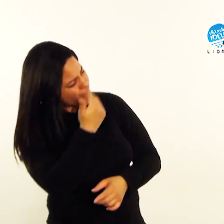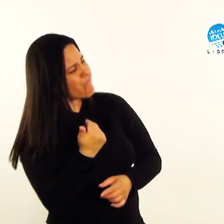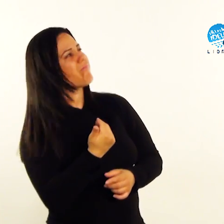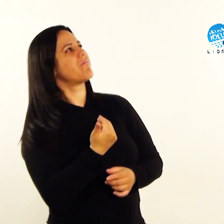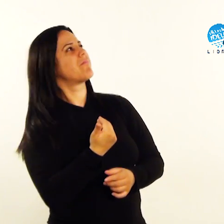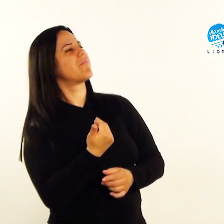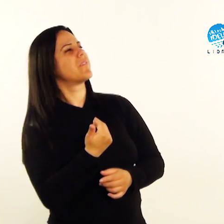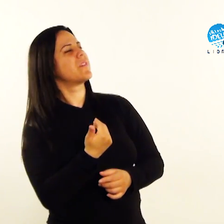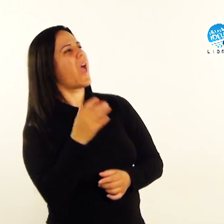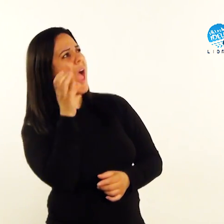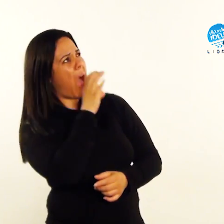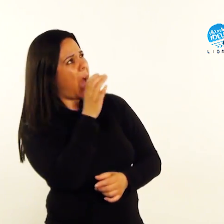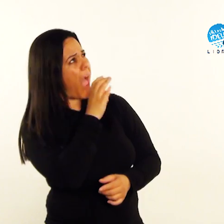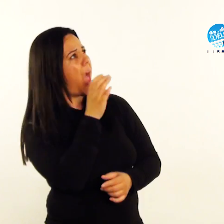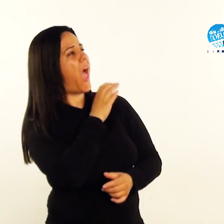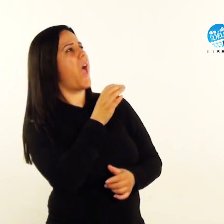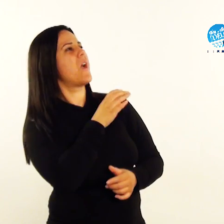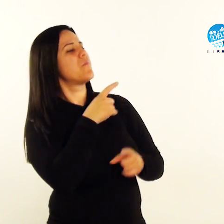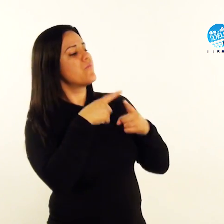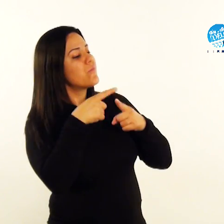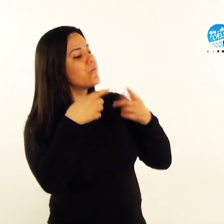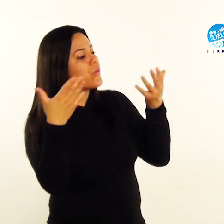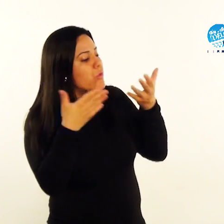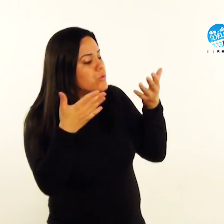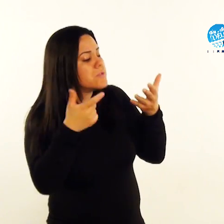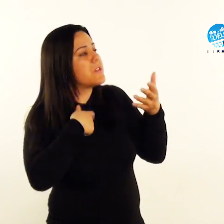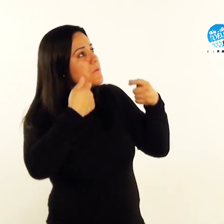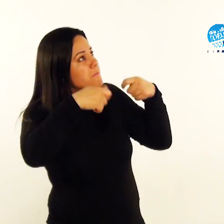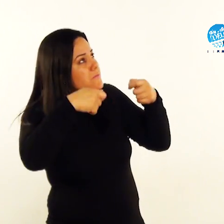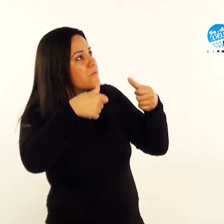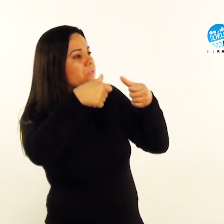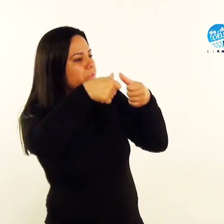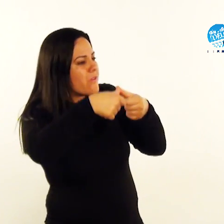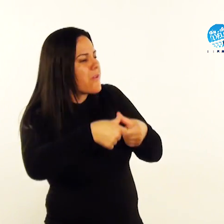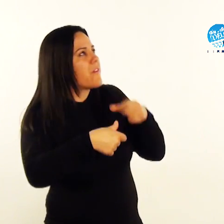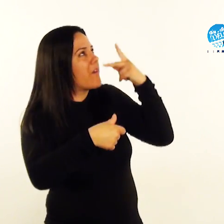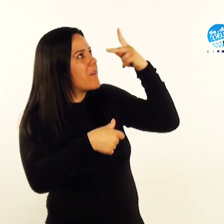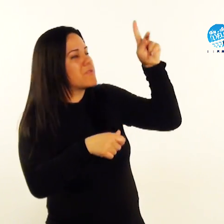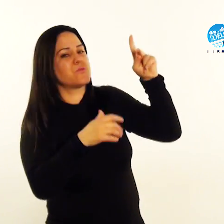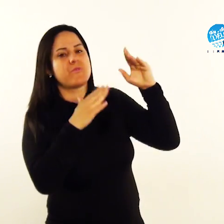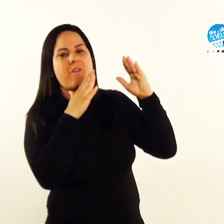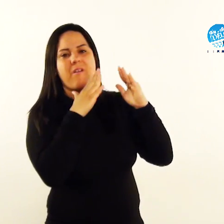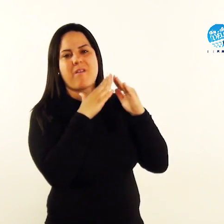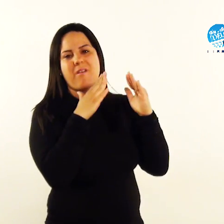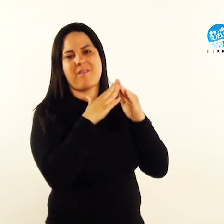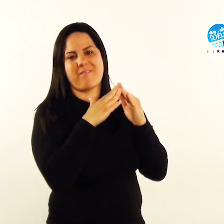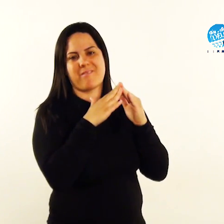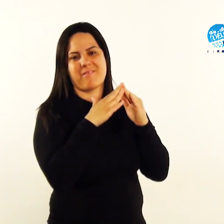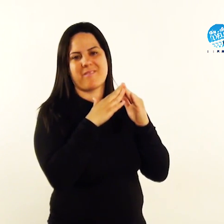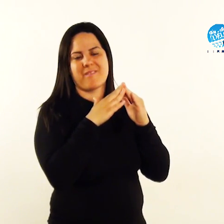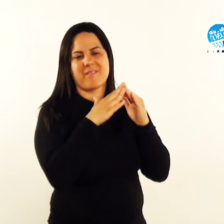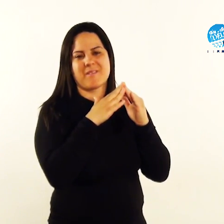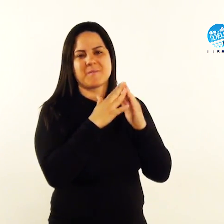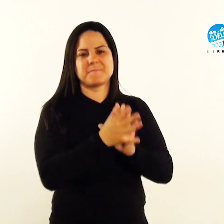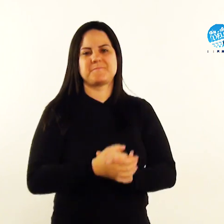Zaqueu, desça depressa, pois hoje preciso ficar na sua casa. A